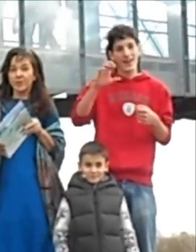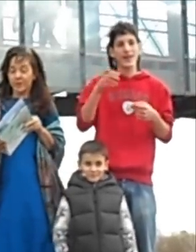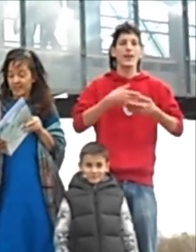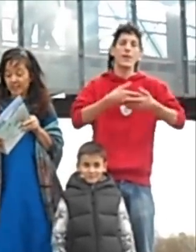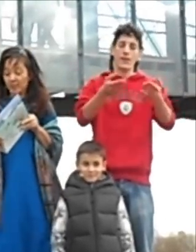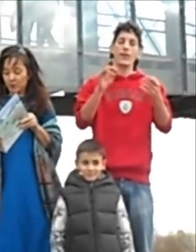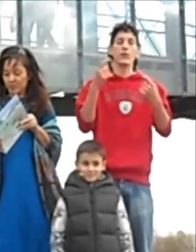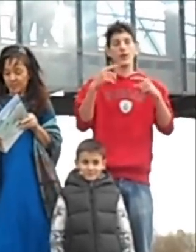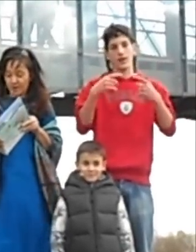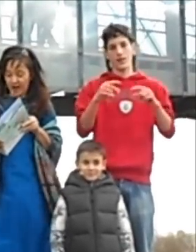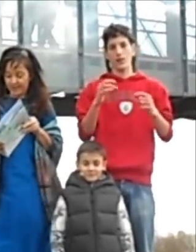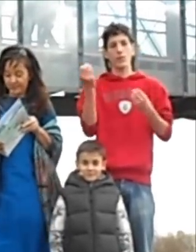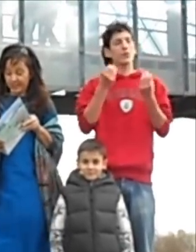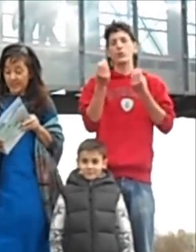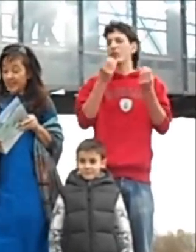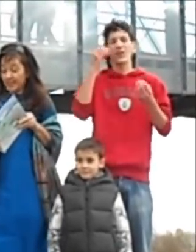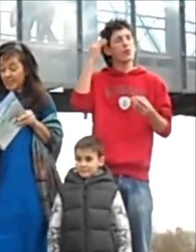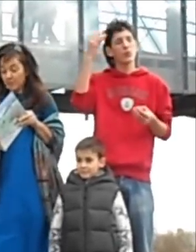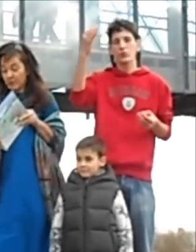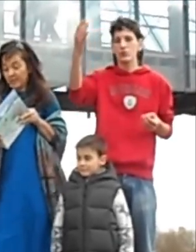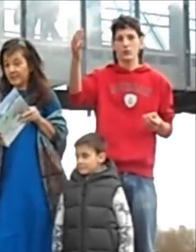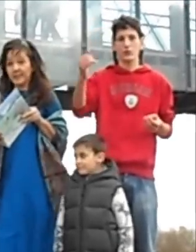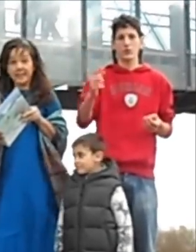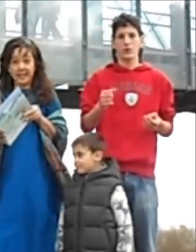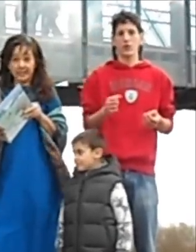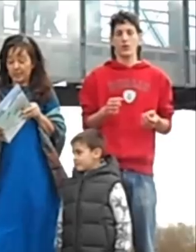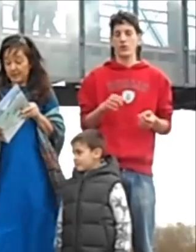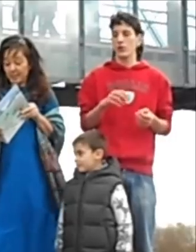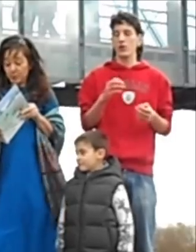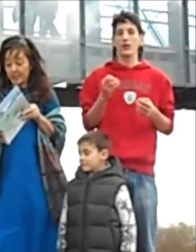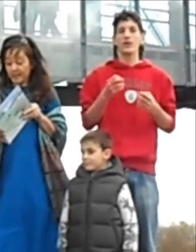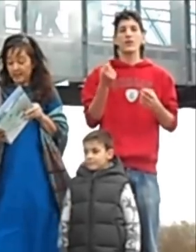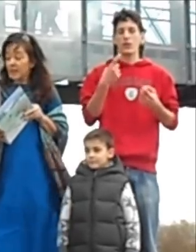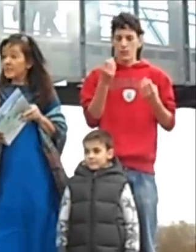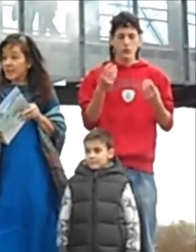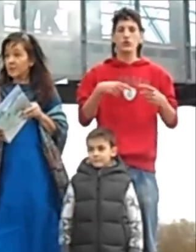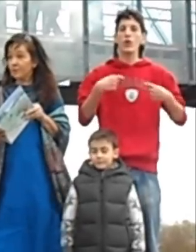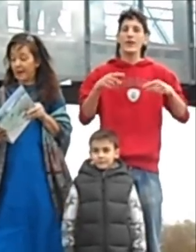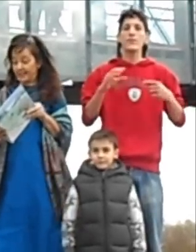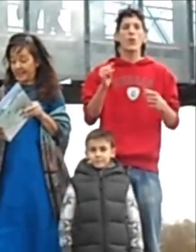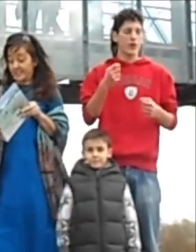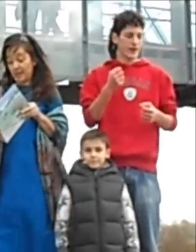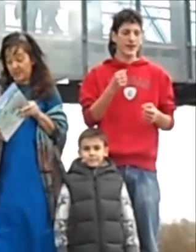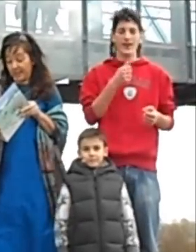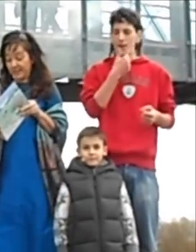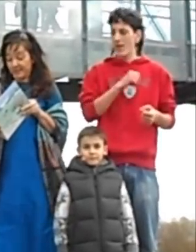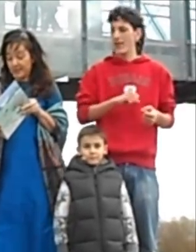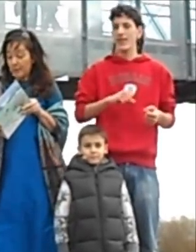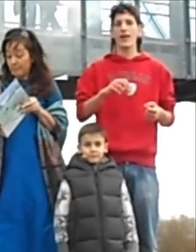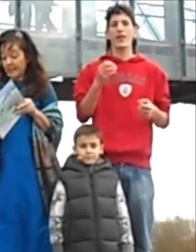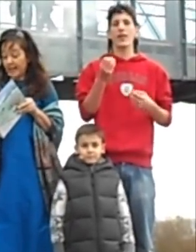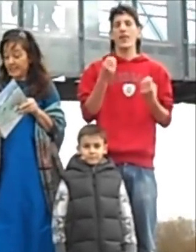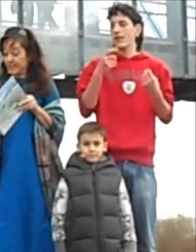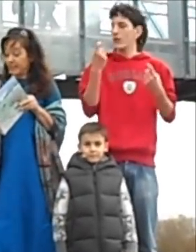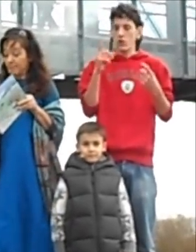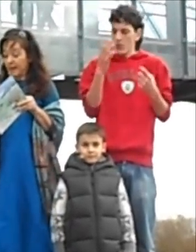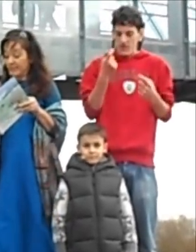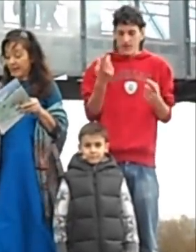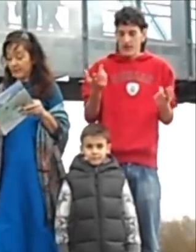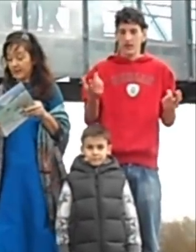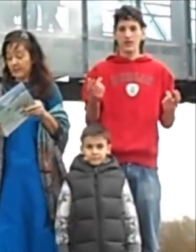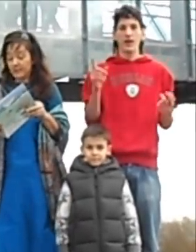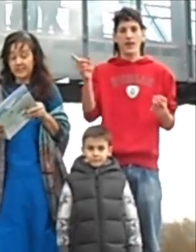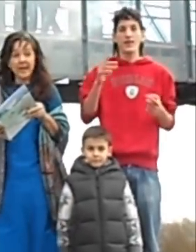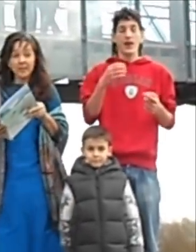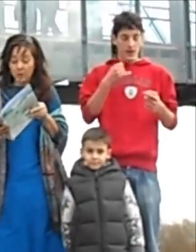egingo dio ilusioa. Erritmorik eta trebetasunik ez zaio falta Xabierri. Bera izaten